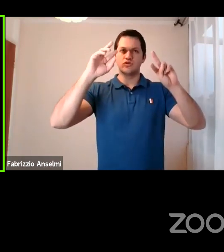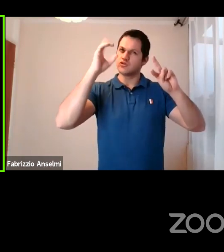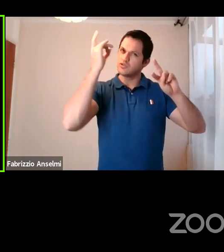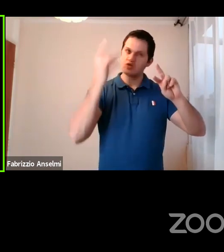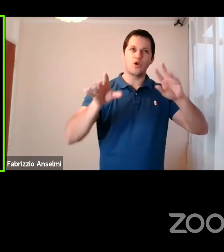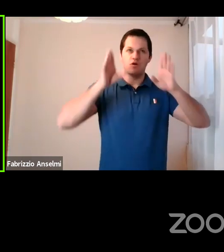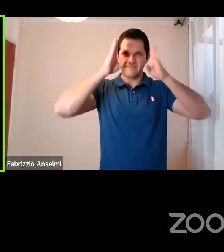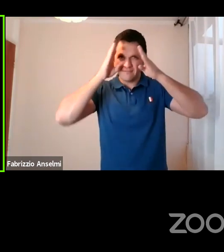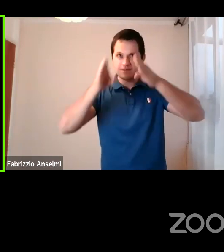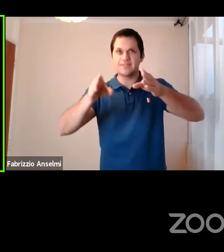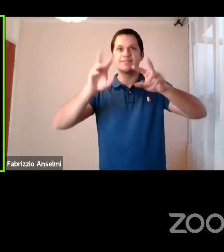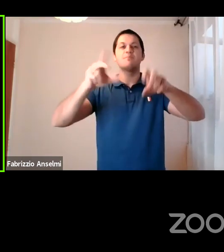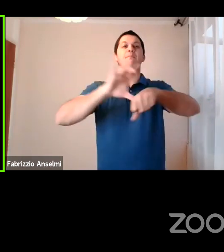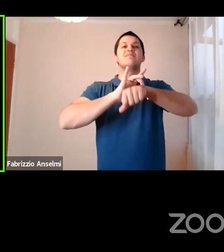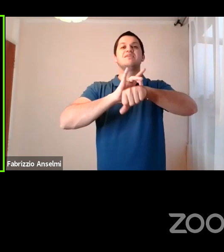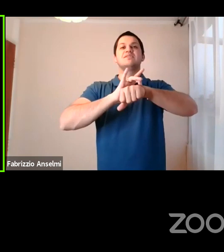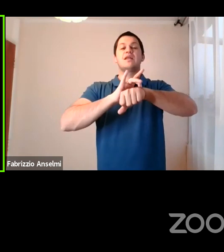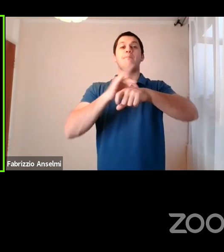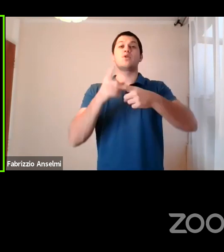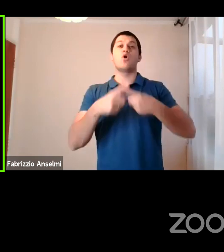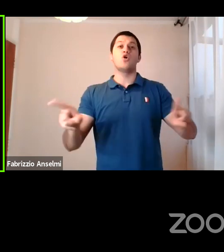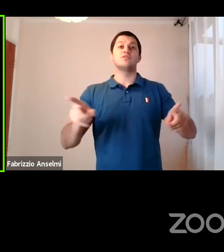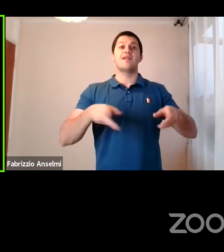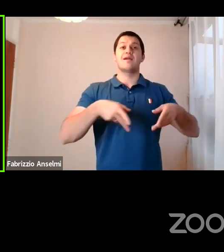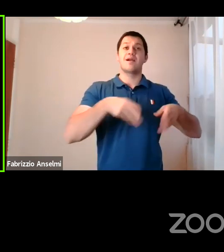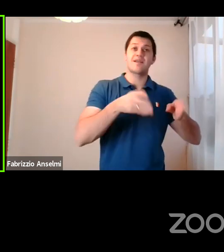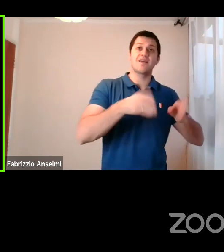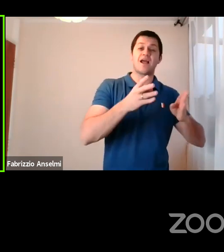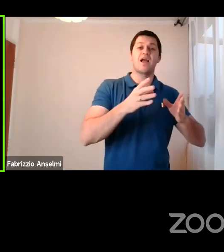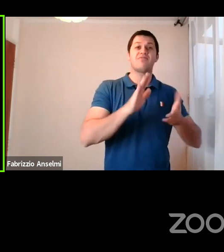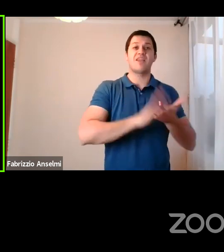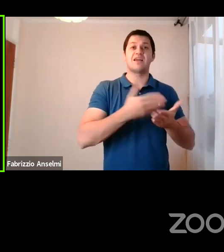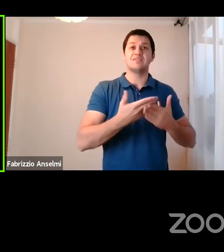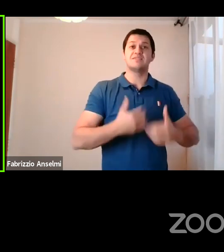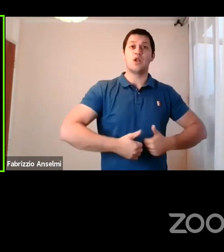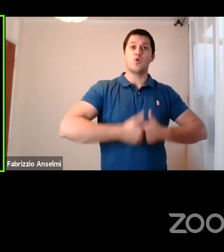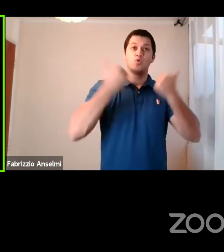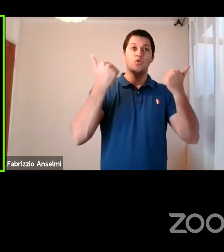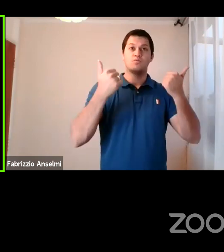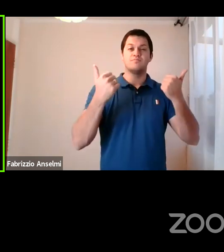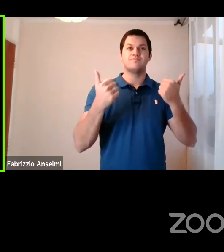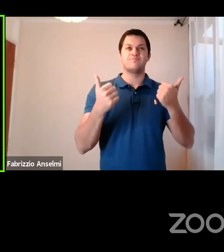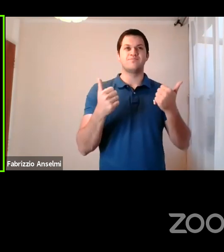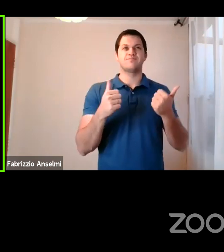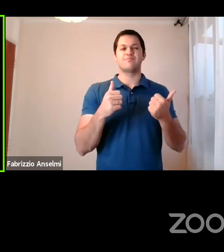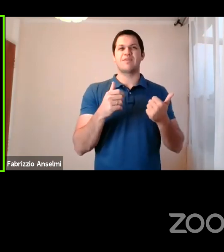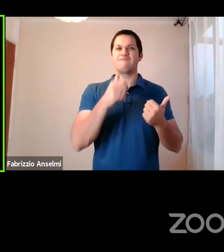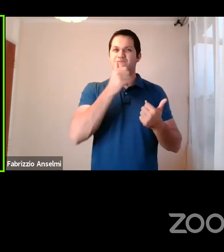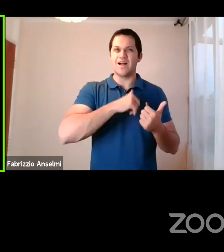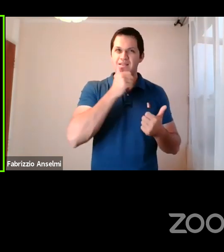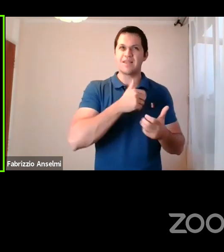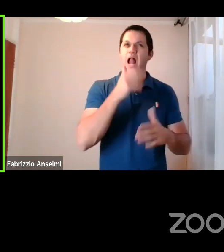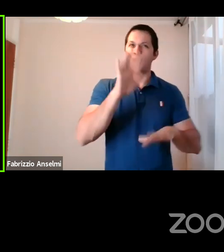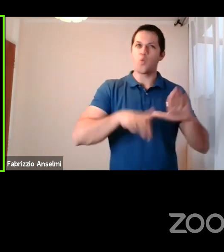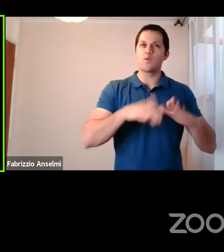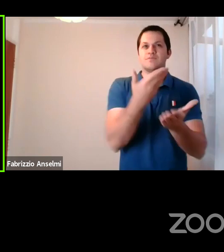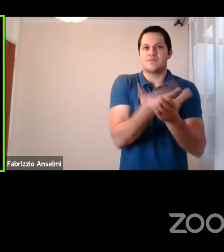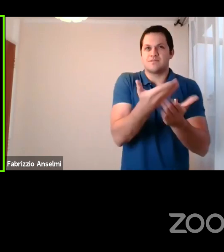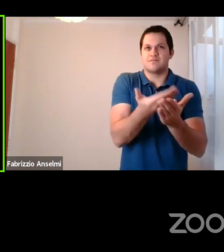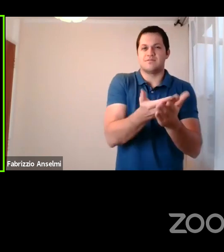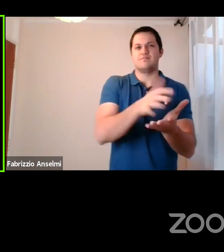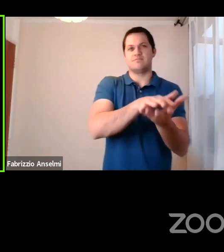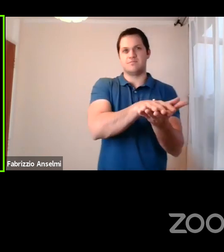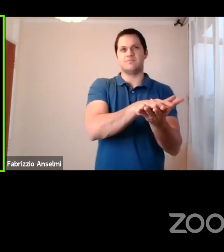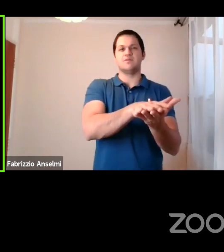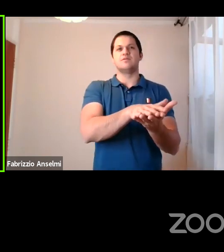las otras carreras de la salud tenemos poco registro también sobre nuestra misma historia. Entonces ahí hay algo